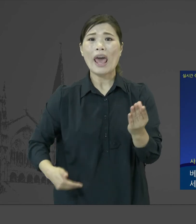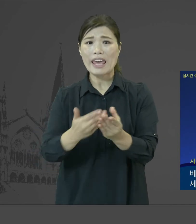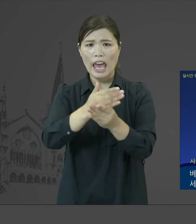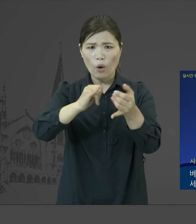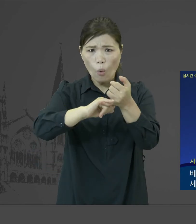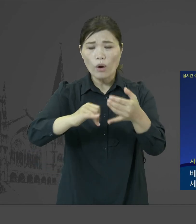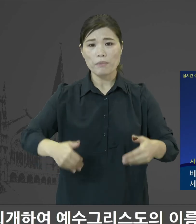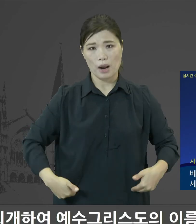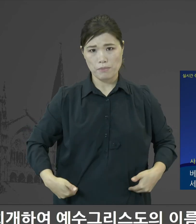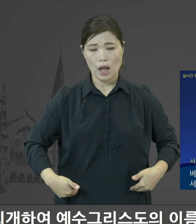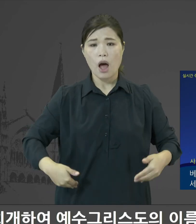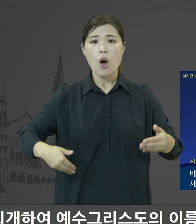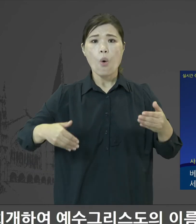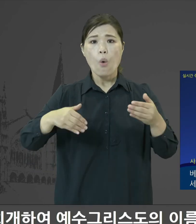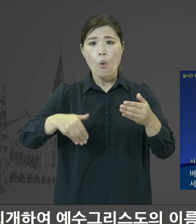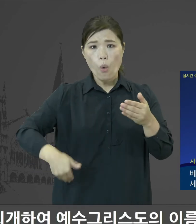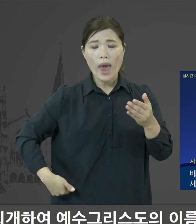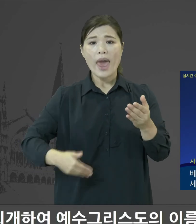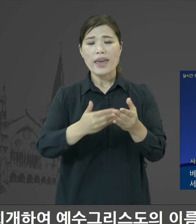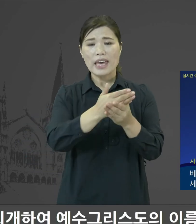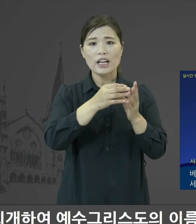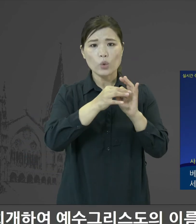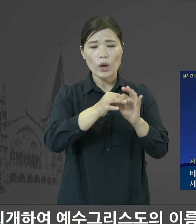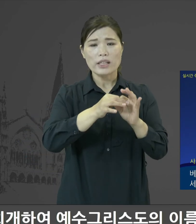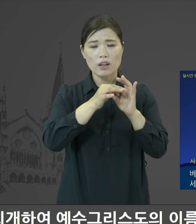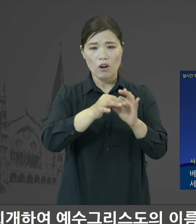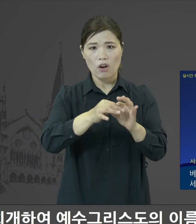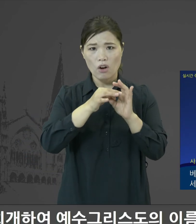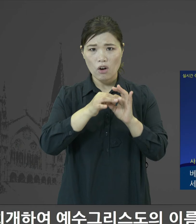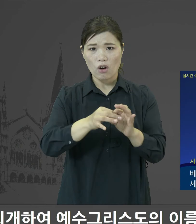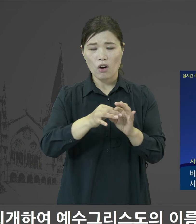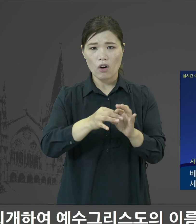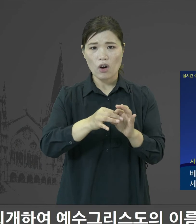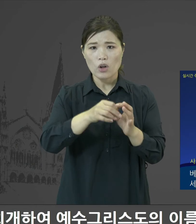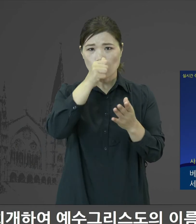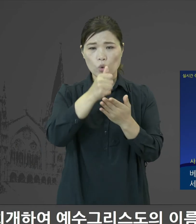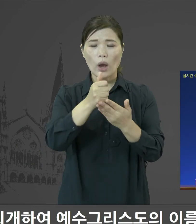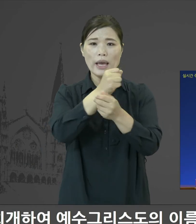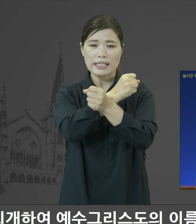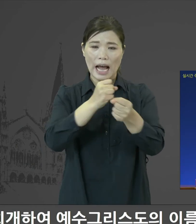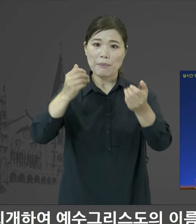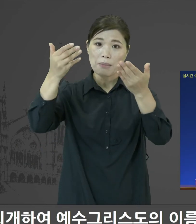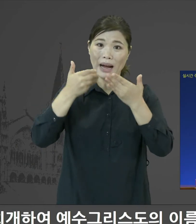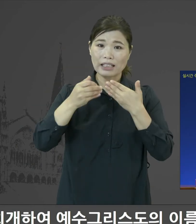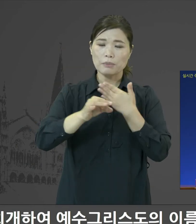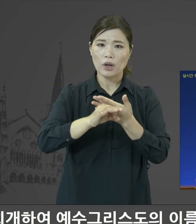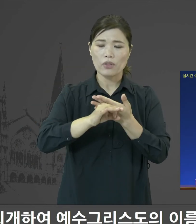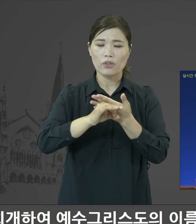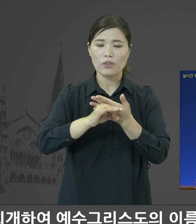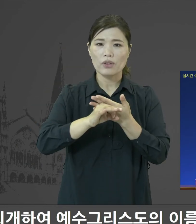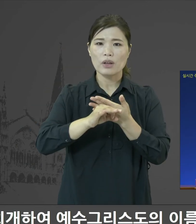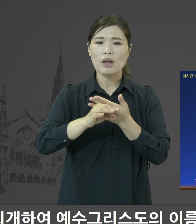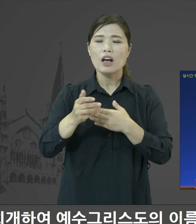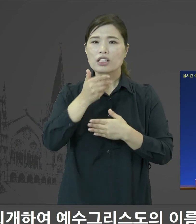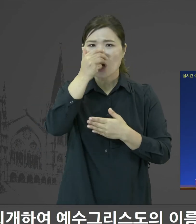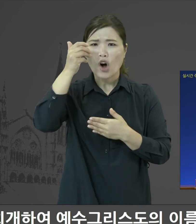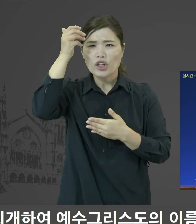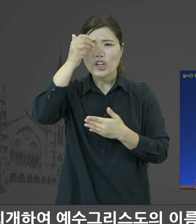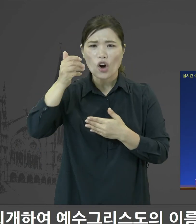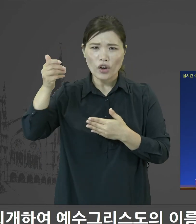회개를 통해서 죄 사함을 받으면 성령이 주시는 선물을 받는다. 이렇게 요약해 볼